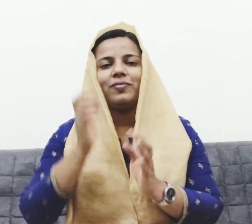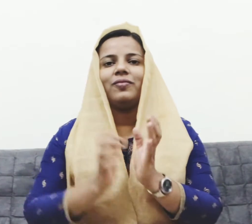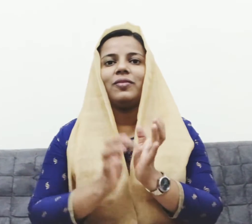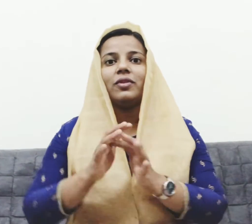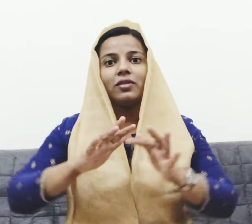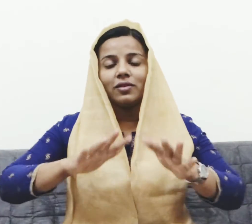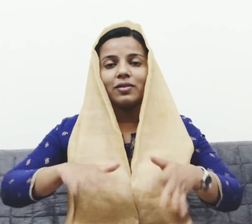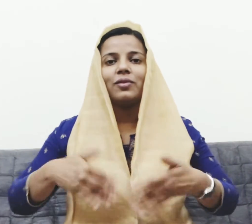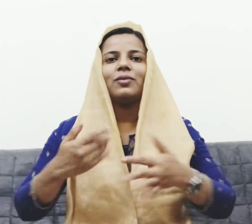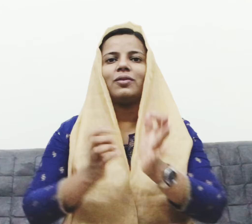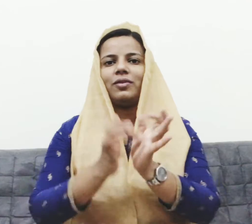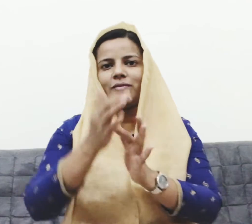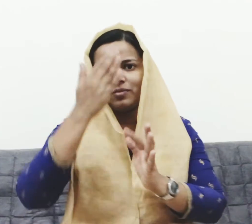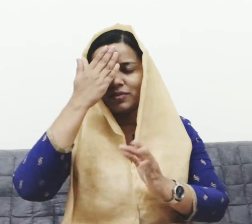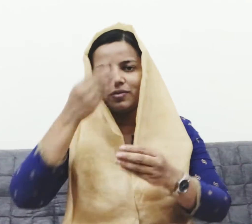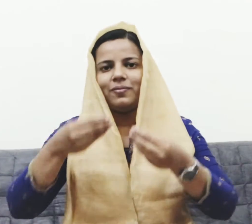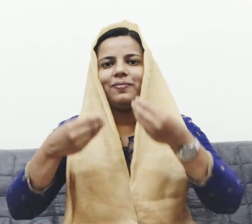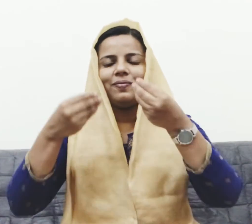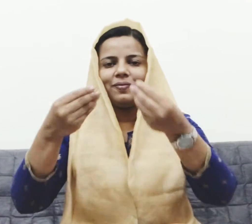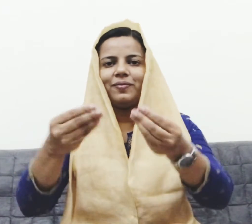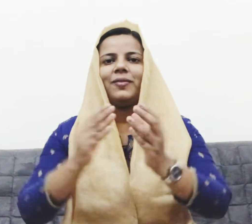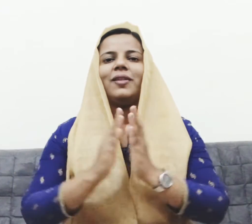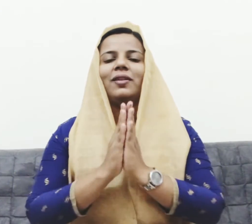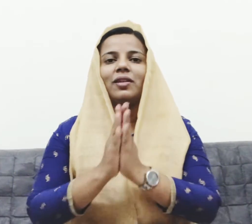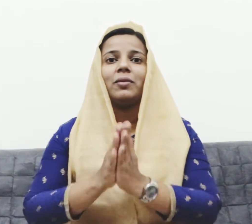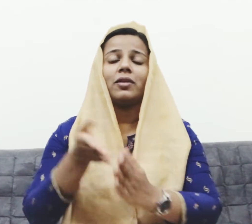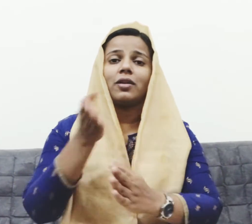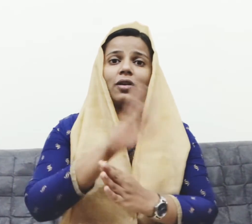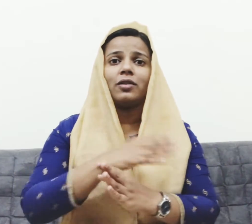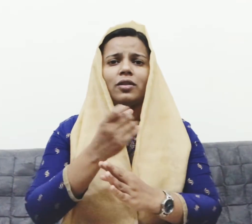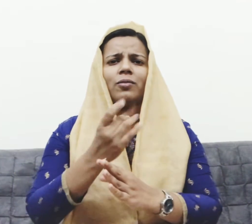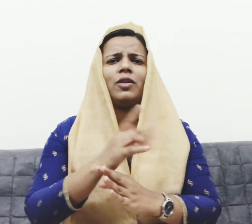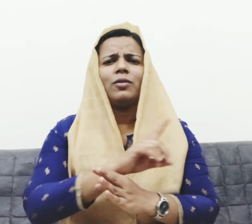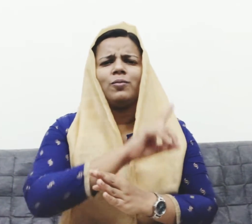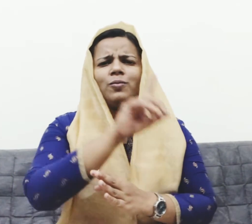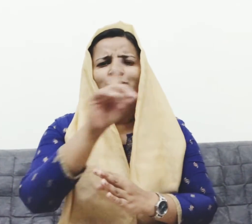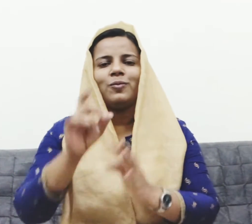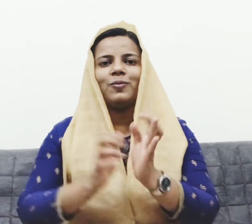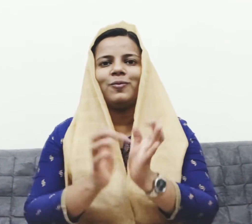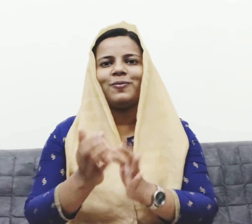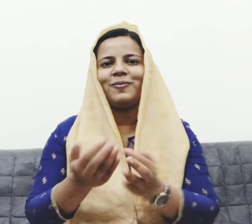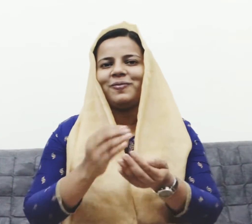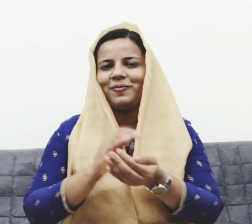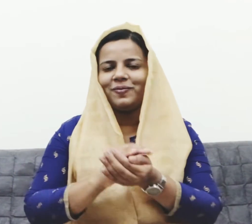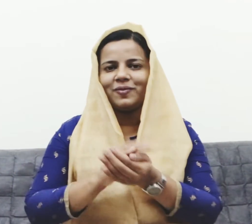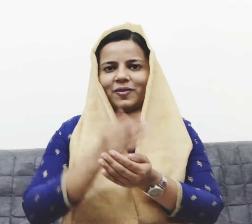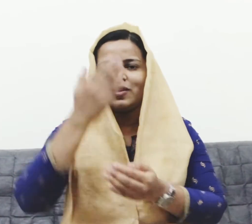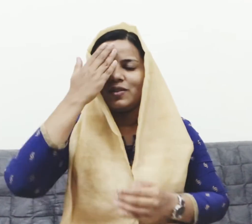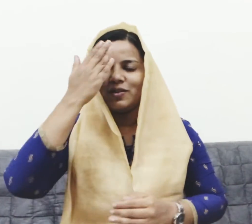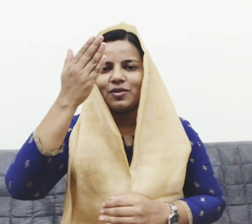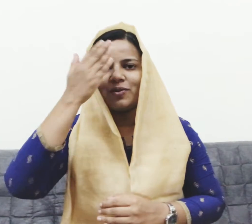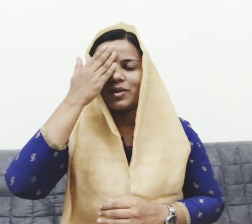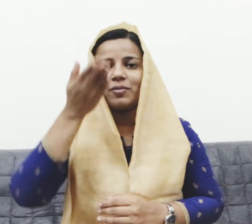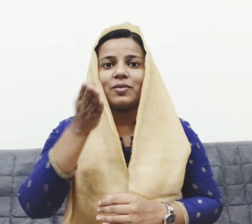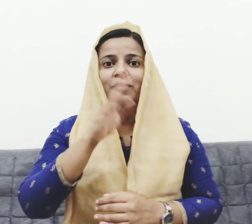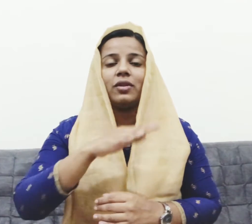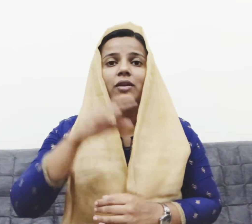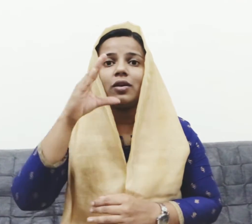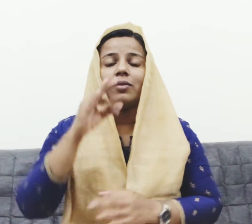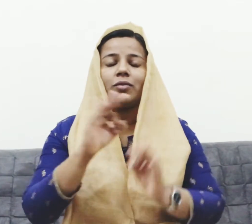ഓർത്തുകൊണ്ട് സന്തോഷത്തോടെ കർത്താവിന് സ്തോത്രം പറഞ്ഞു. ആമേൻ, ആമേൻ. കഴിഞ്ഞ പകൽക്കാലം മുഴുവൻ നമ്മളെ കാത്തു പരിപാലിച്ചു. സ്തോത്രം, സ്തോത്രം, സ്തോത്രം. രാത്രിയിൽ